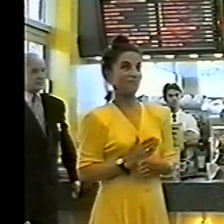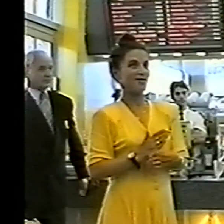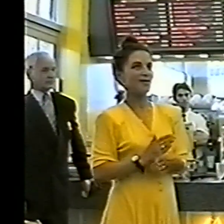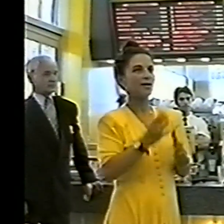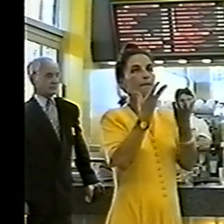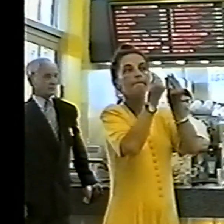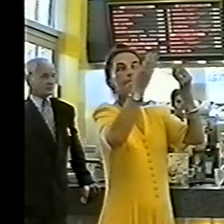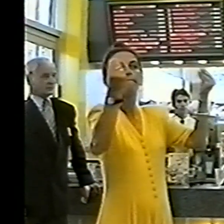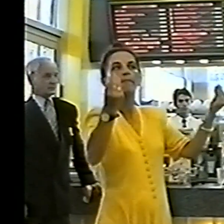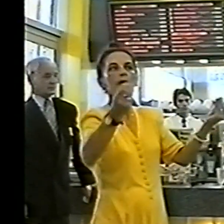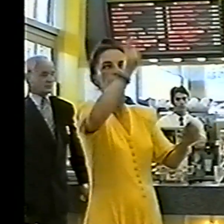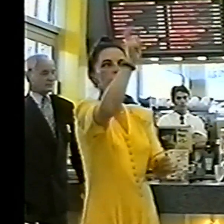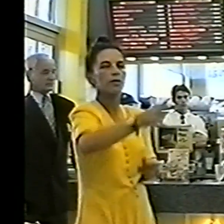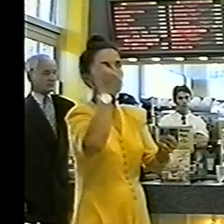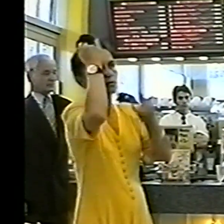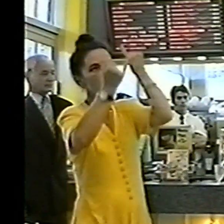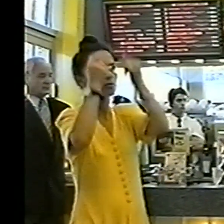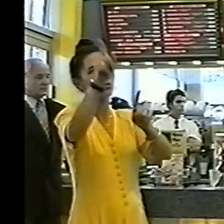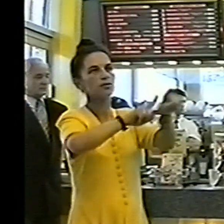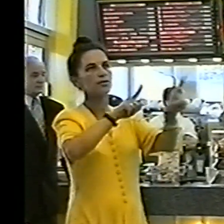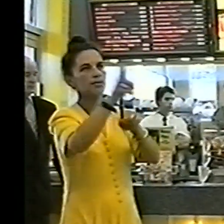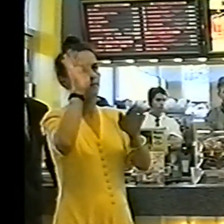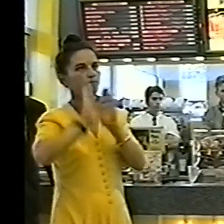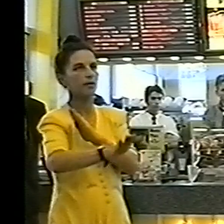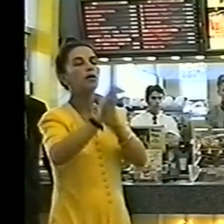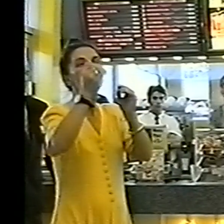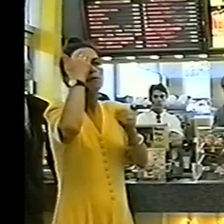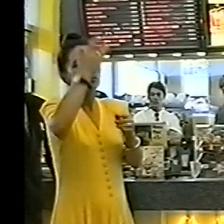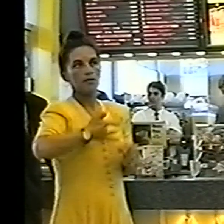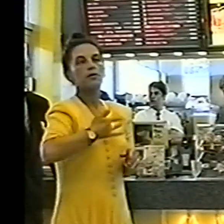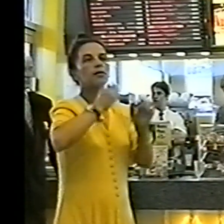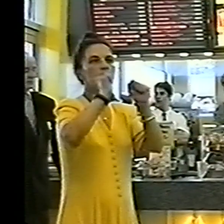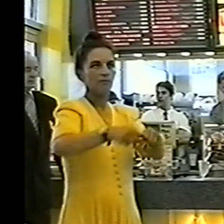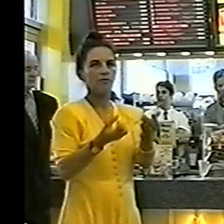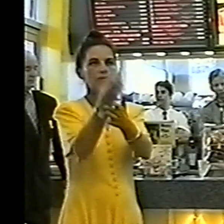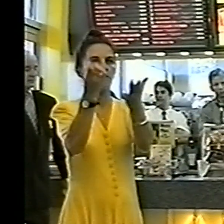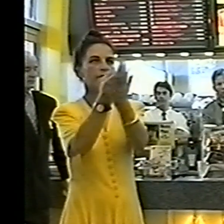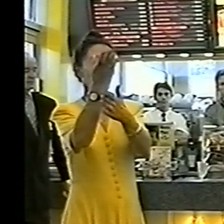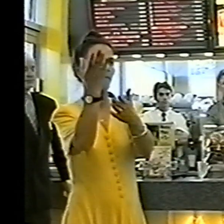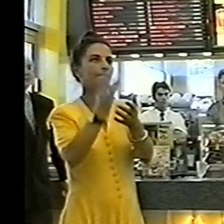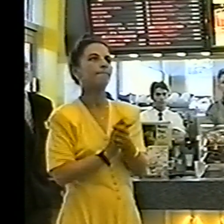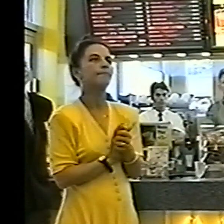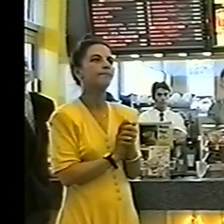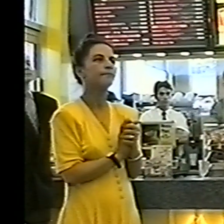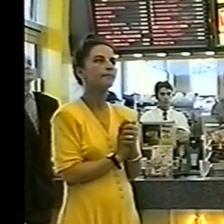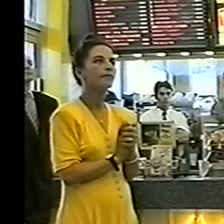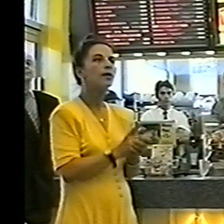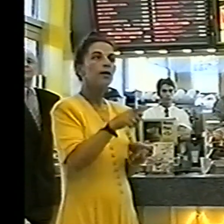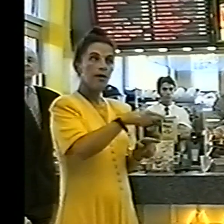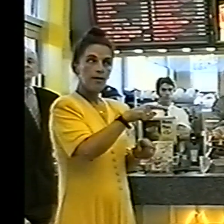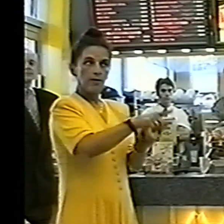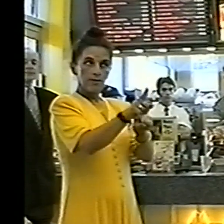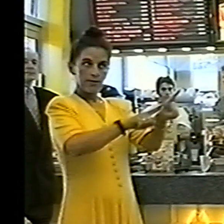votre disposition qui pourra vous donner toutes les explications utiles. Il s'agit spécialement d'un